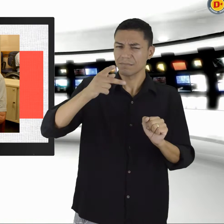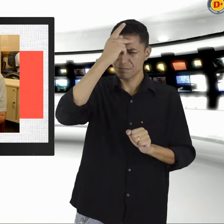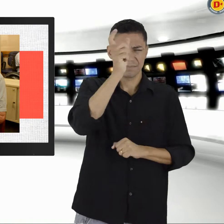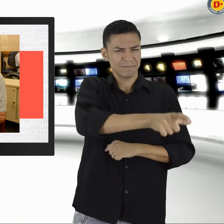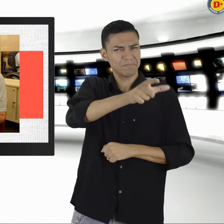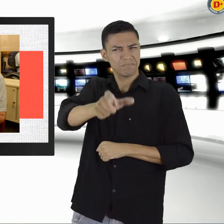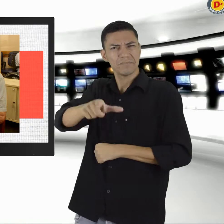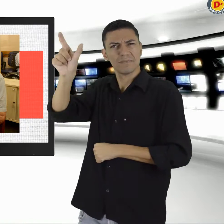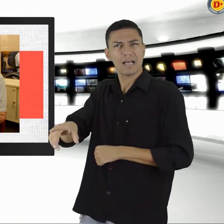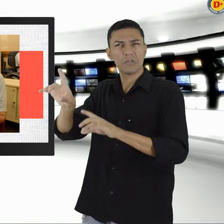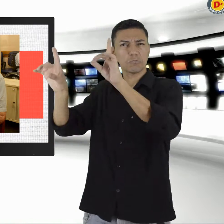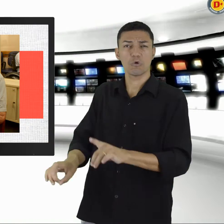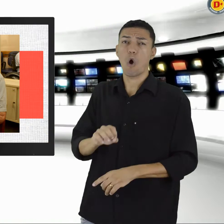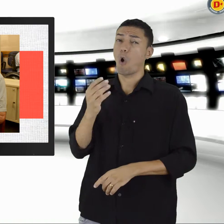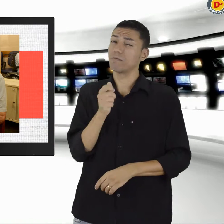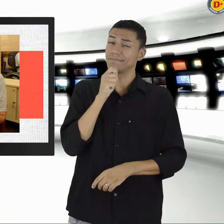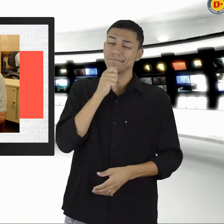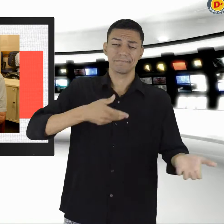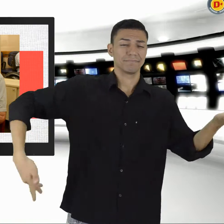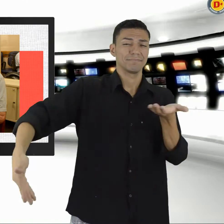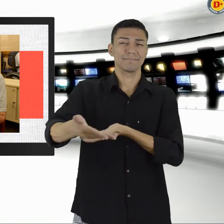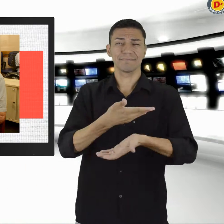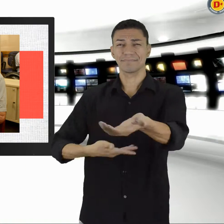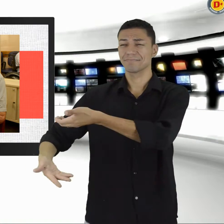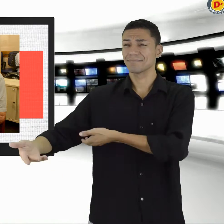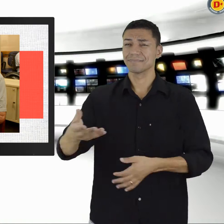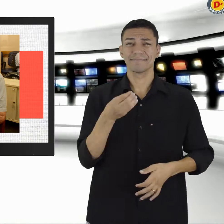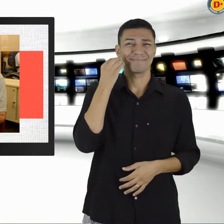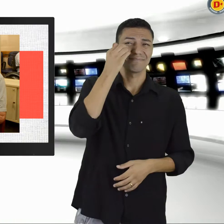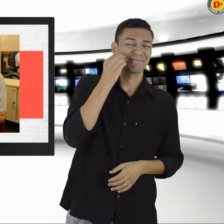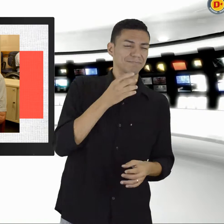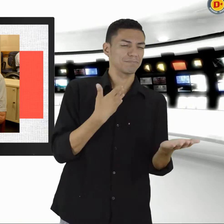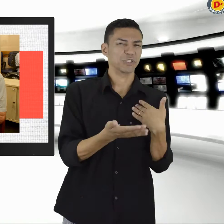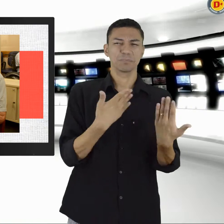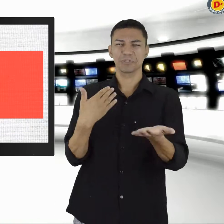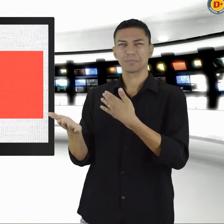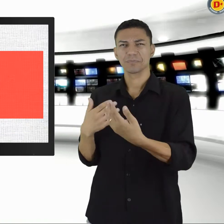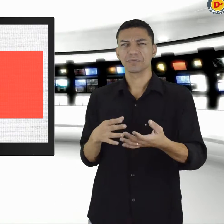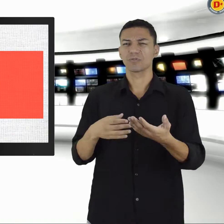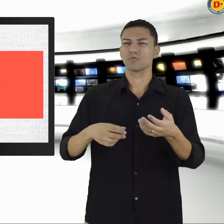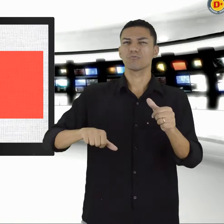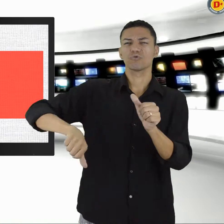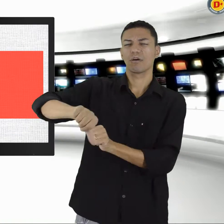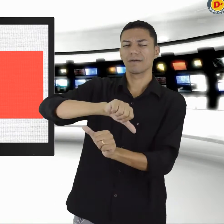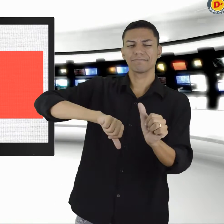facilita a inclusão social, por meio da convivência e troca de experiências, novos caminhos podem se abrir.